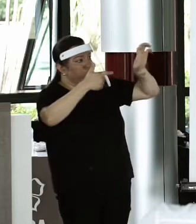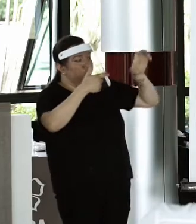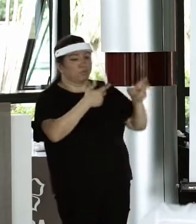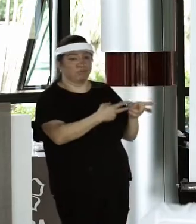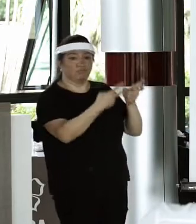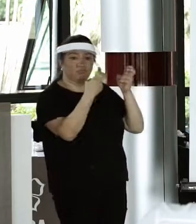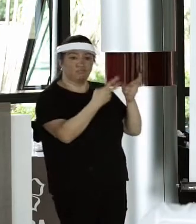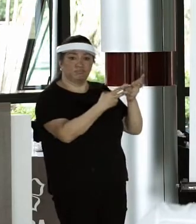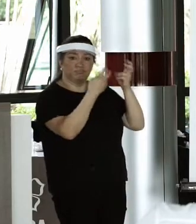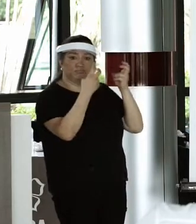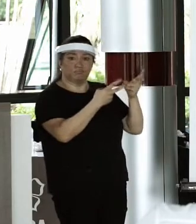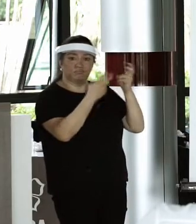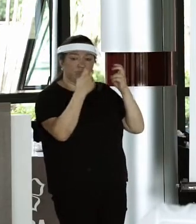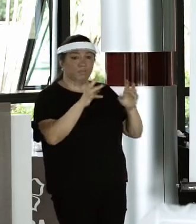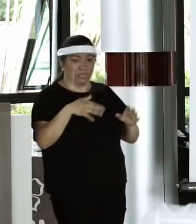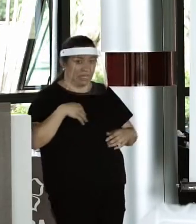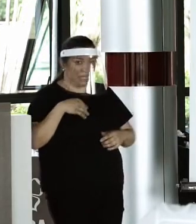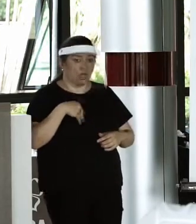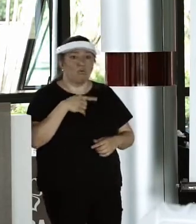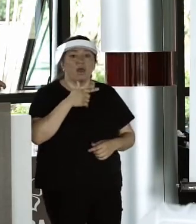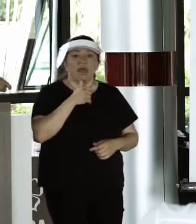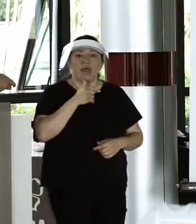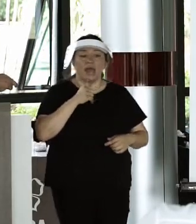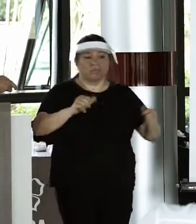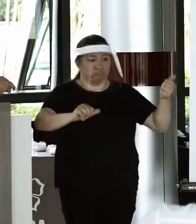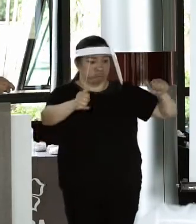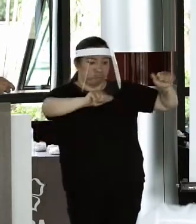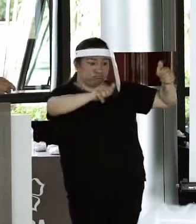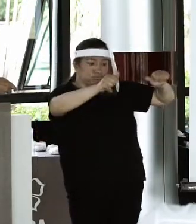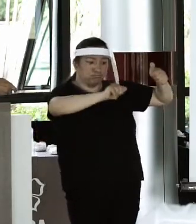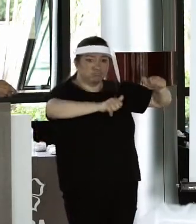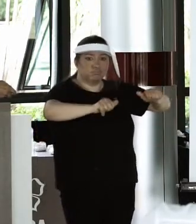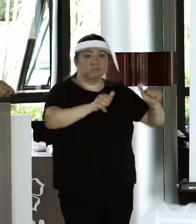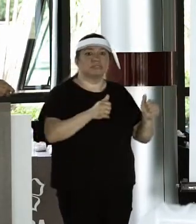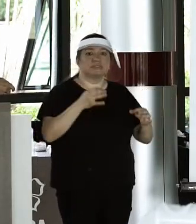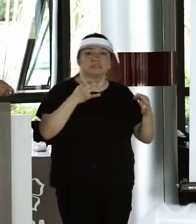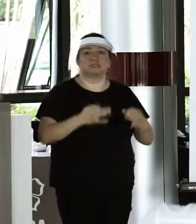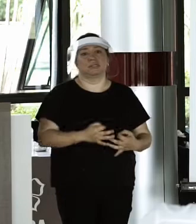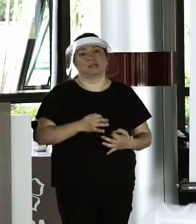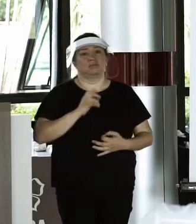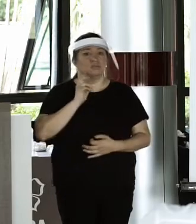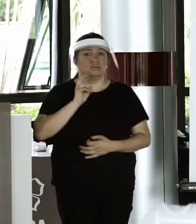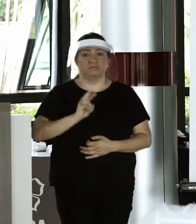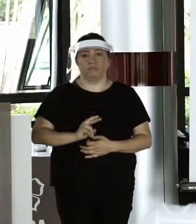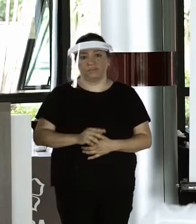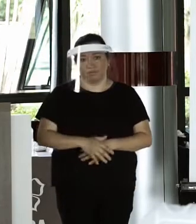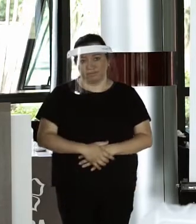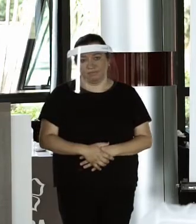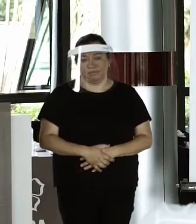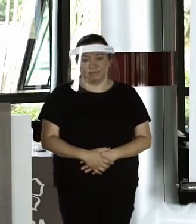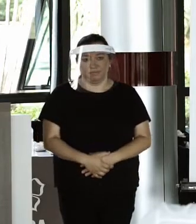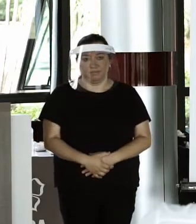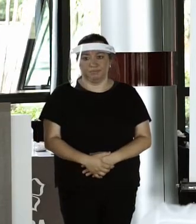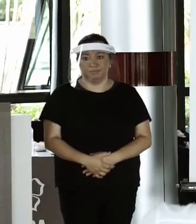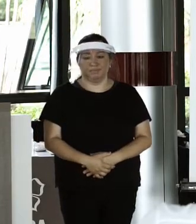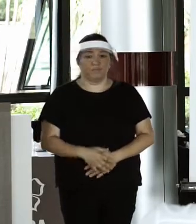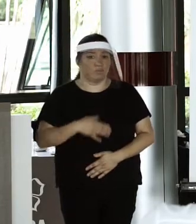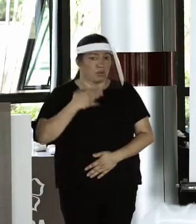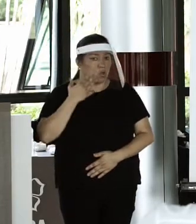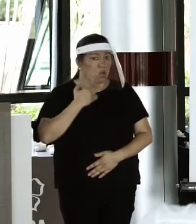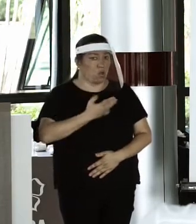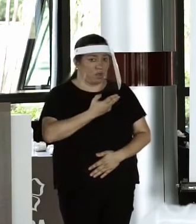Eu molhei todos os lados dele, bem o cantinho mesmo. Dá para ver certinho os cantos úmidos. Olha